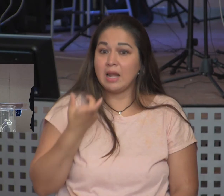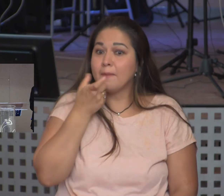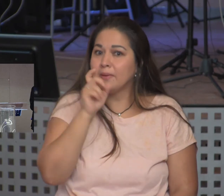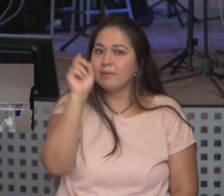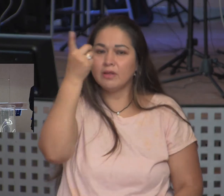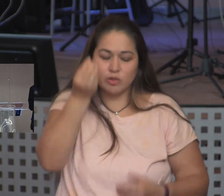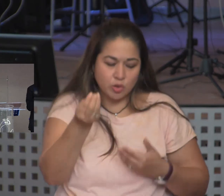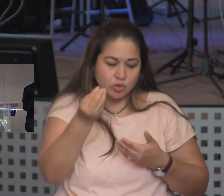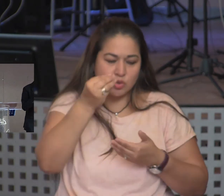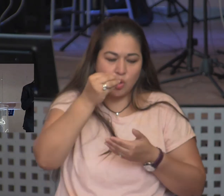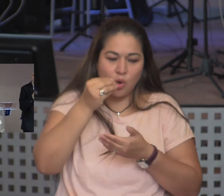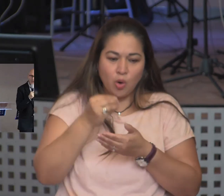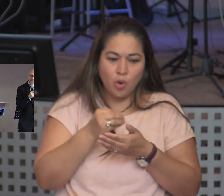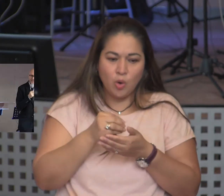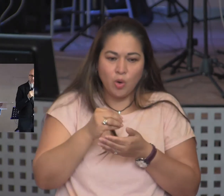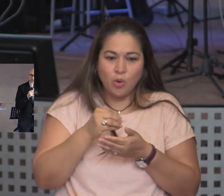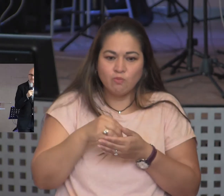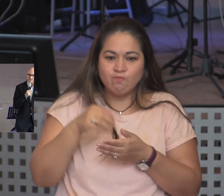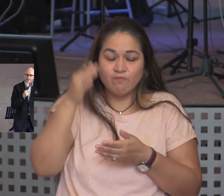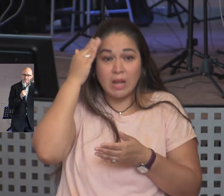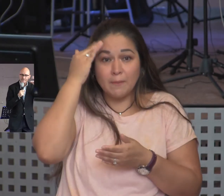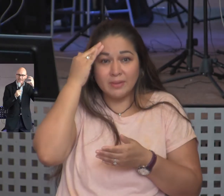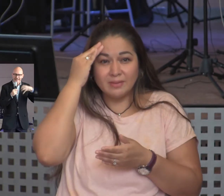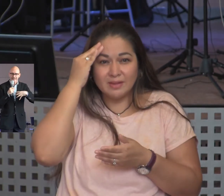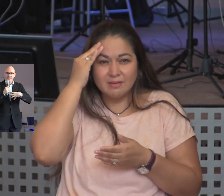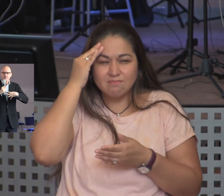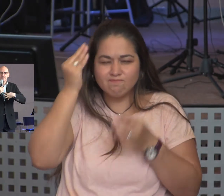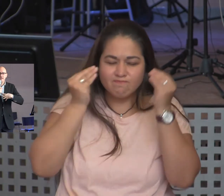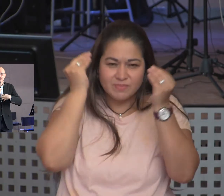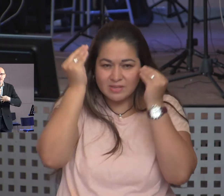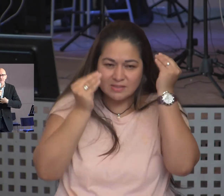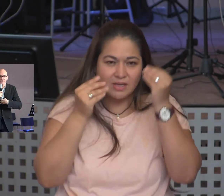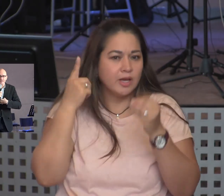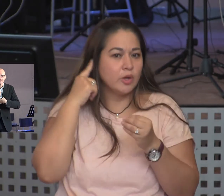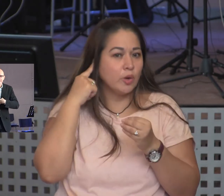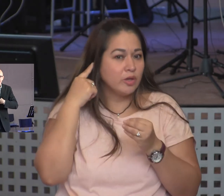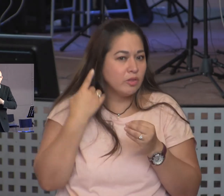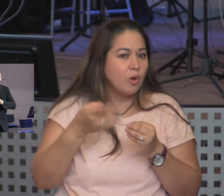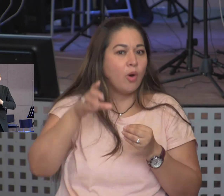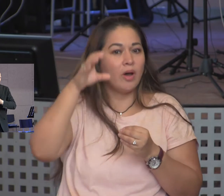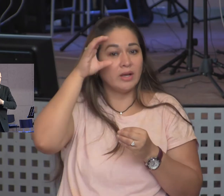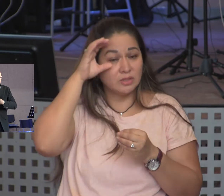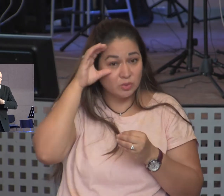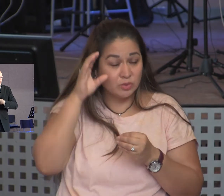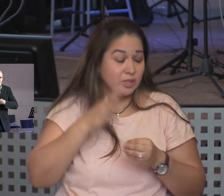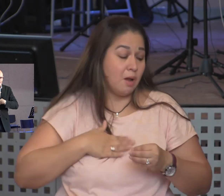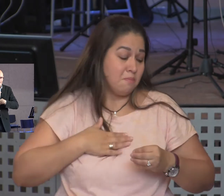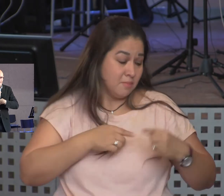mis oídos están oyendo, mi corazón